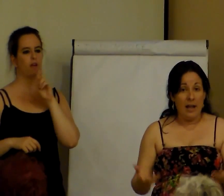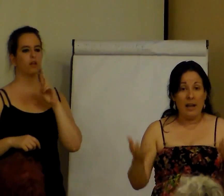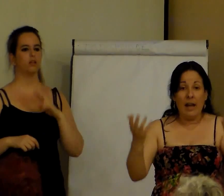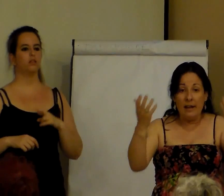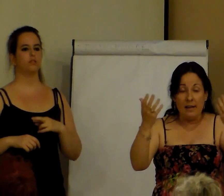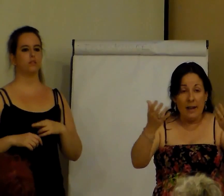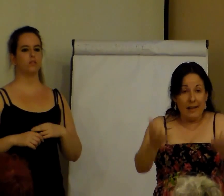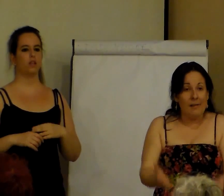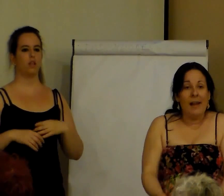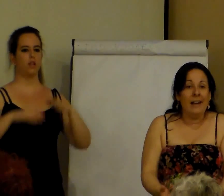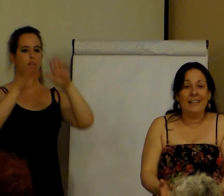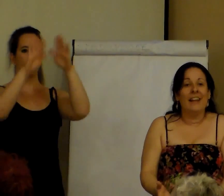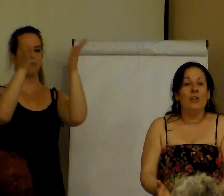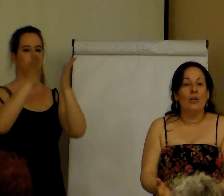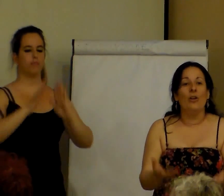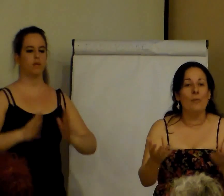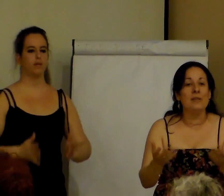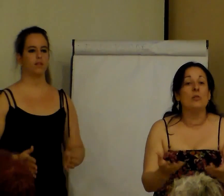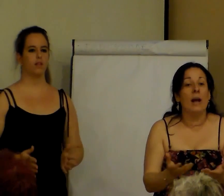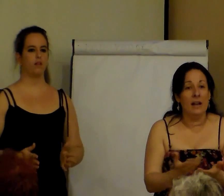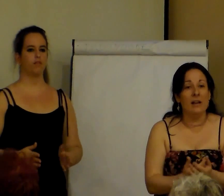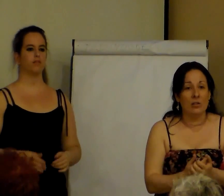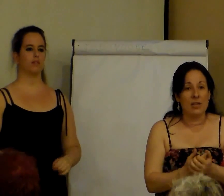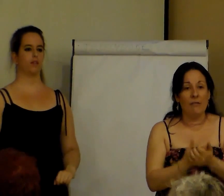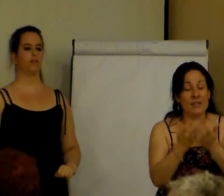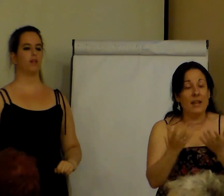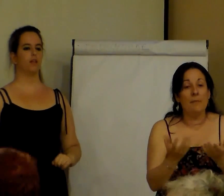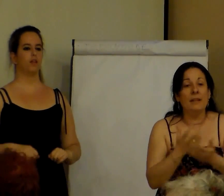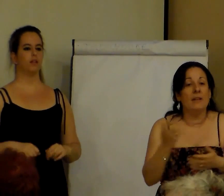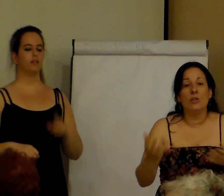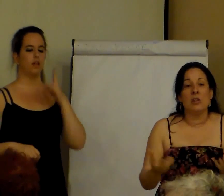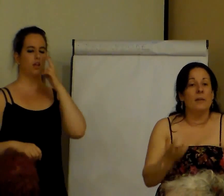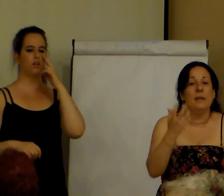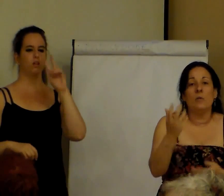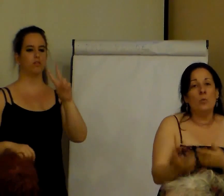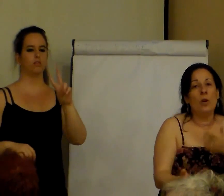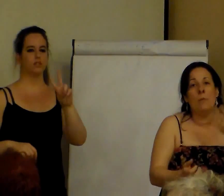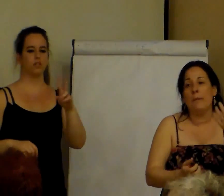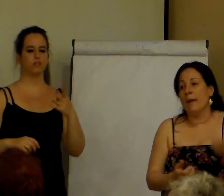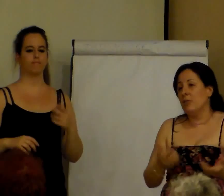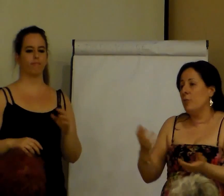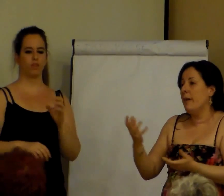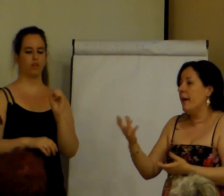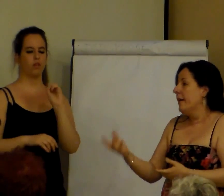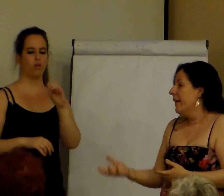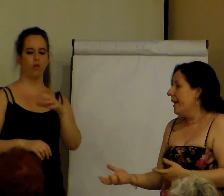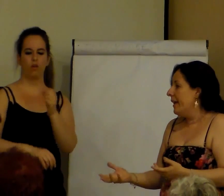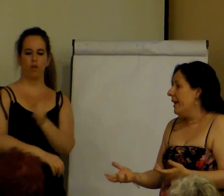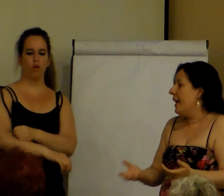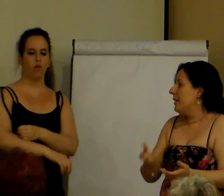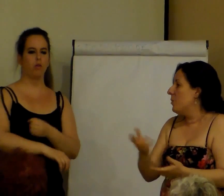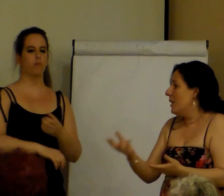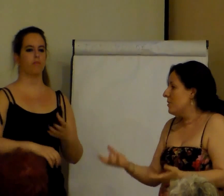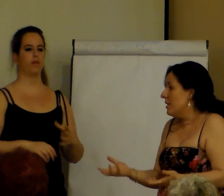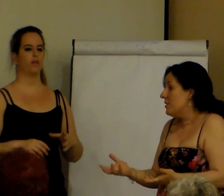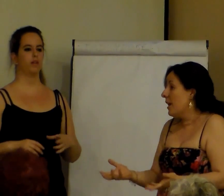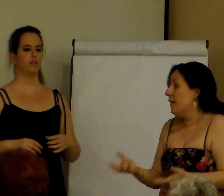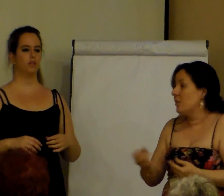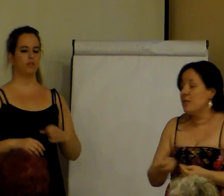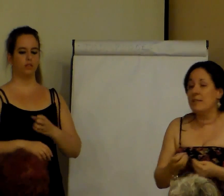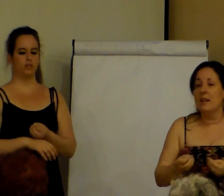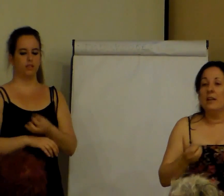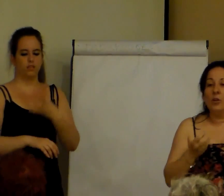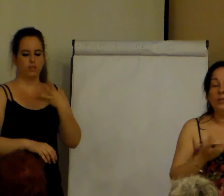mal al estado visual. O sea, físicamente no se le ve ningún golpe, hematoma,